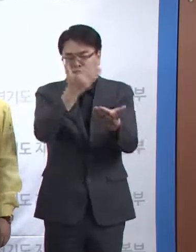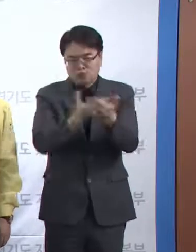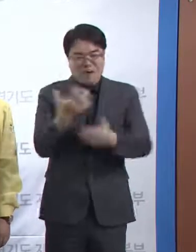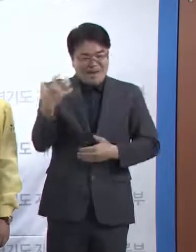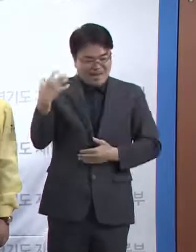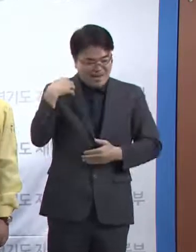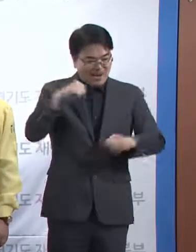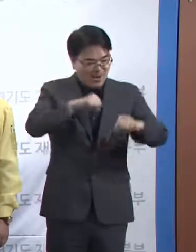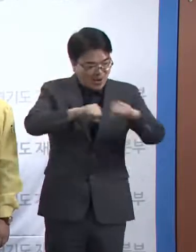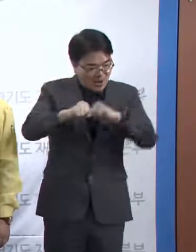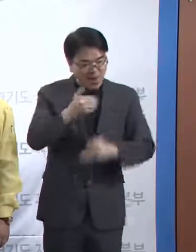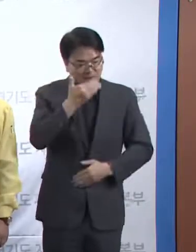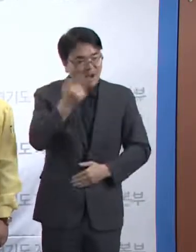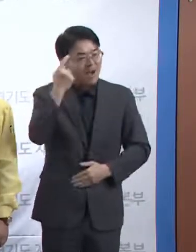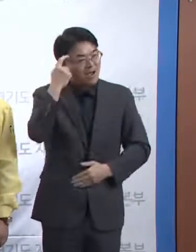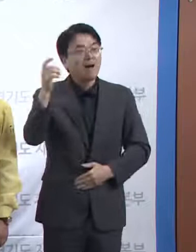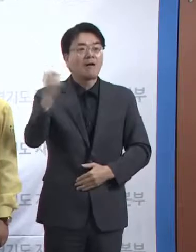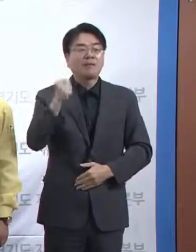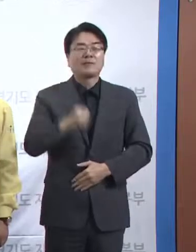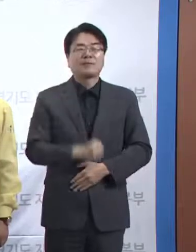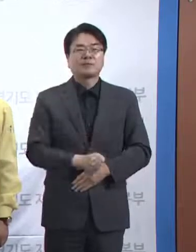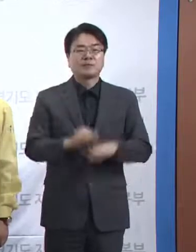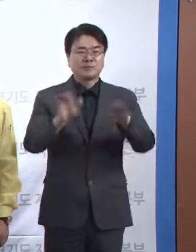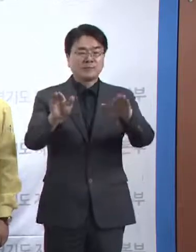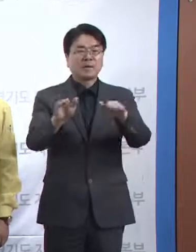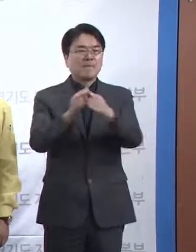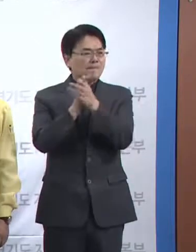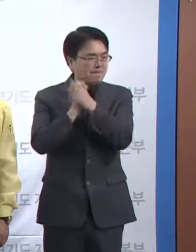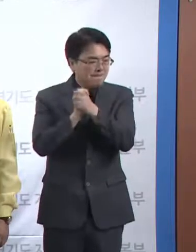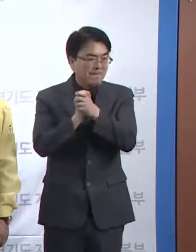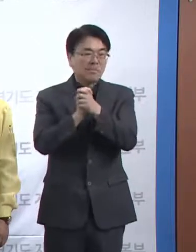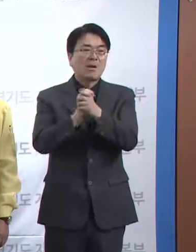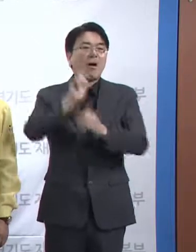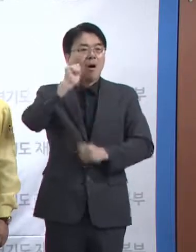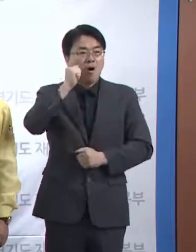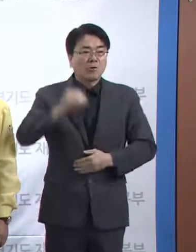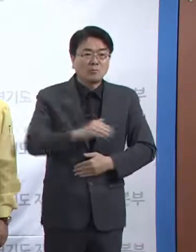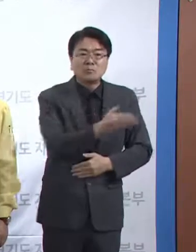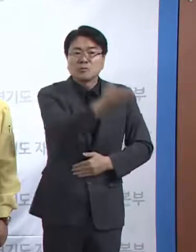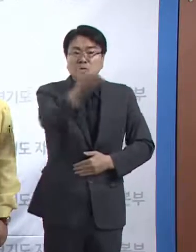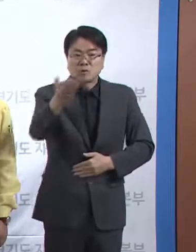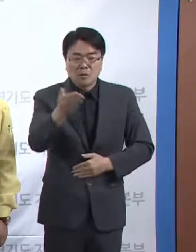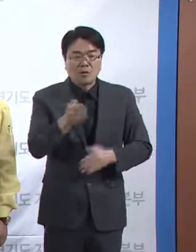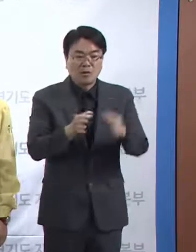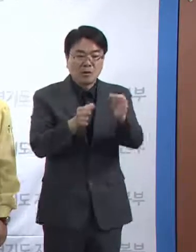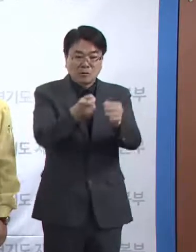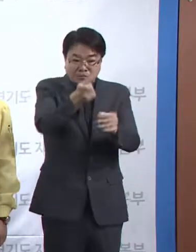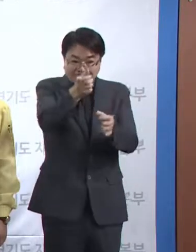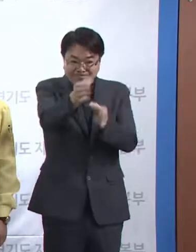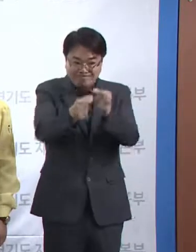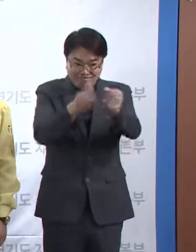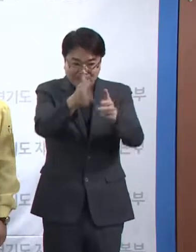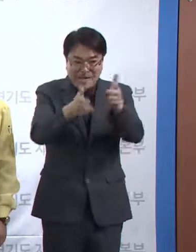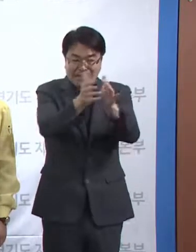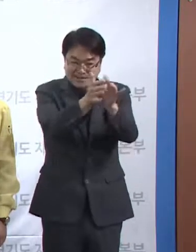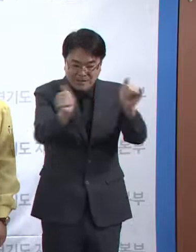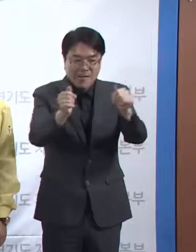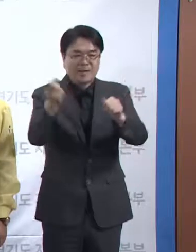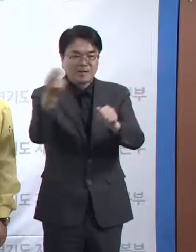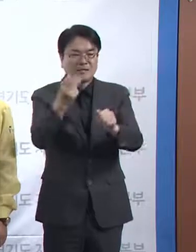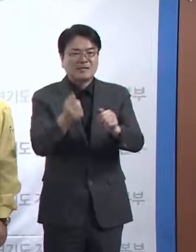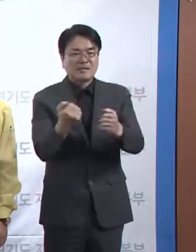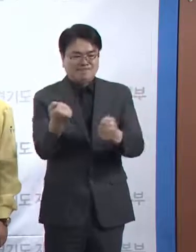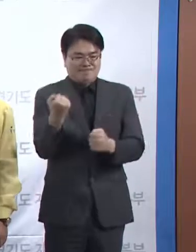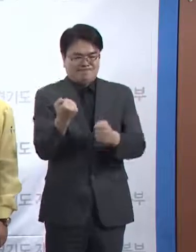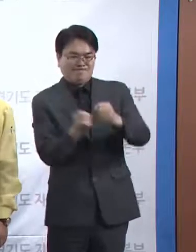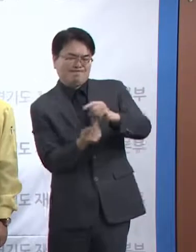있을 것이라고 생각이 듭니다. 아무쪼록 이번 정책이 어려움을 겪고 있는 소상공인들에게 도민들에게 다시 한번 힘을